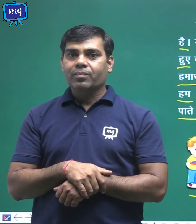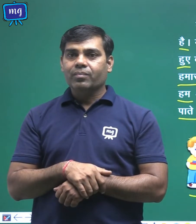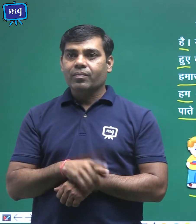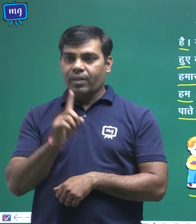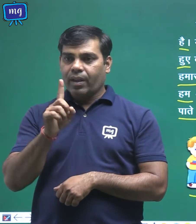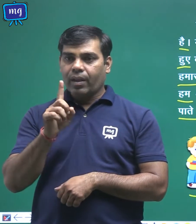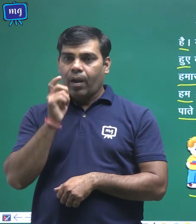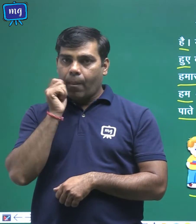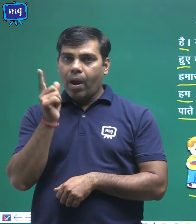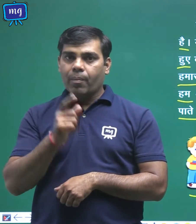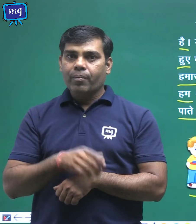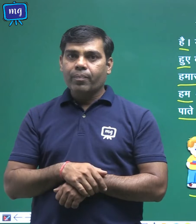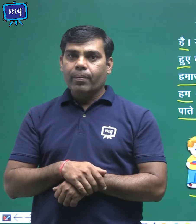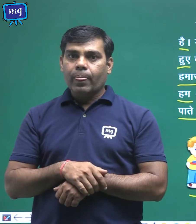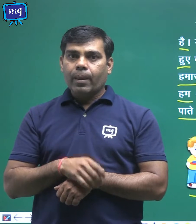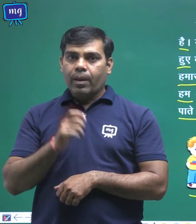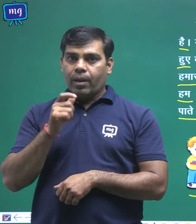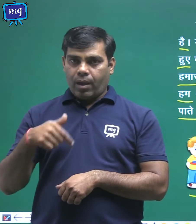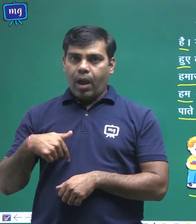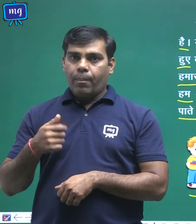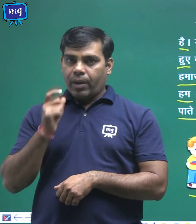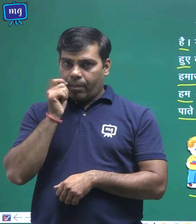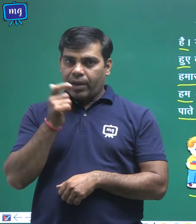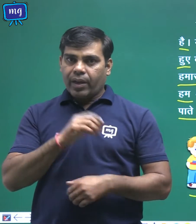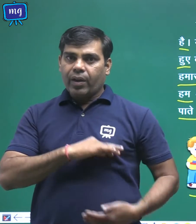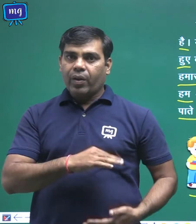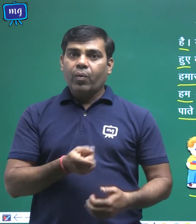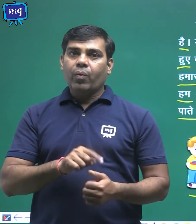बाप अपने बेटे को